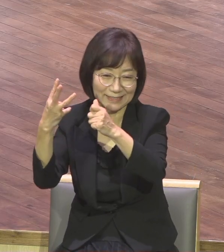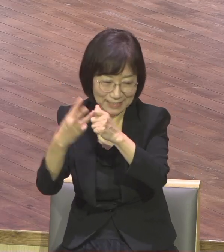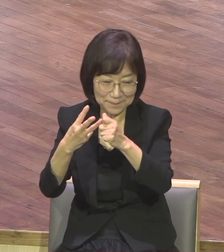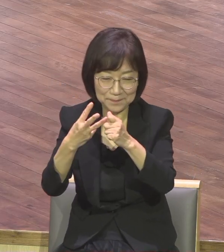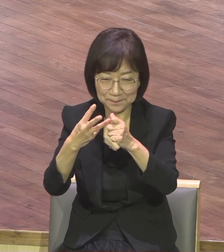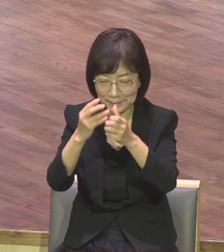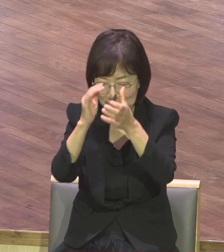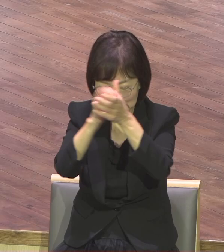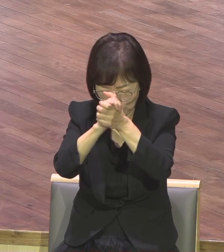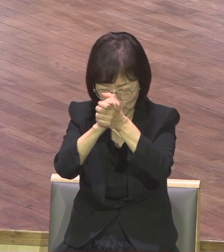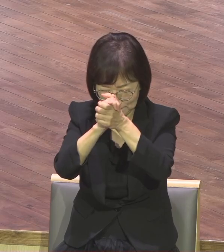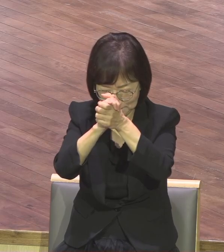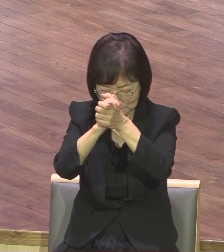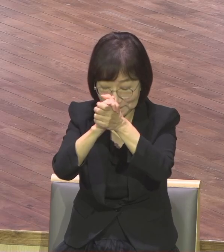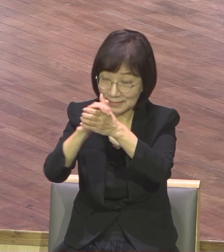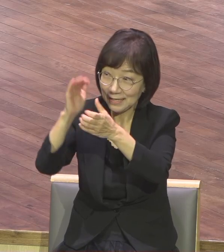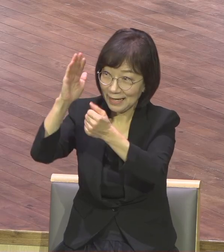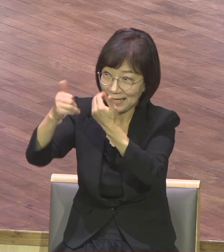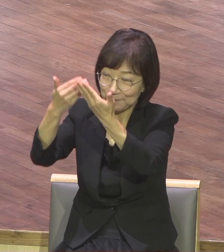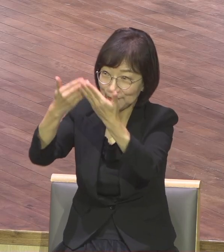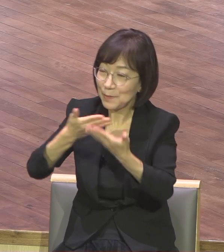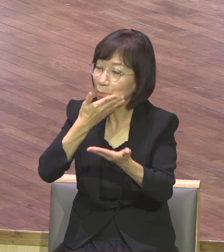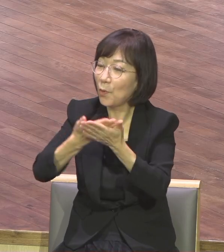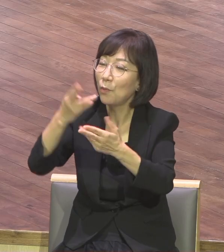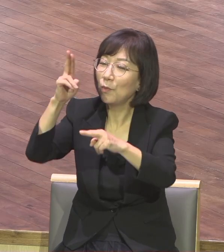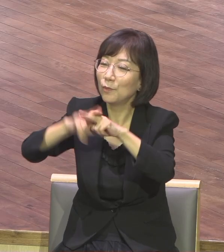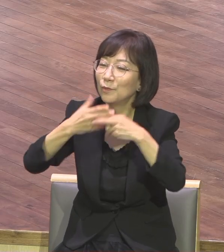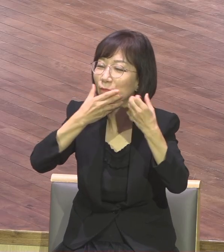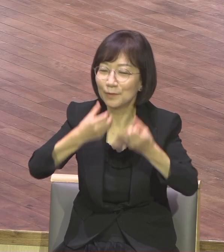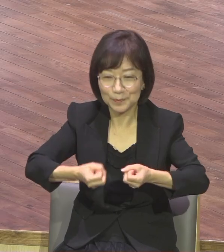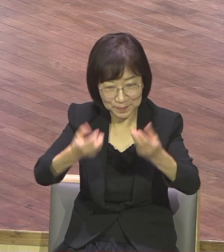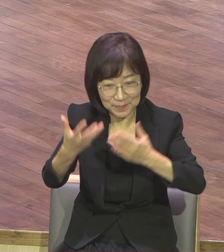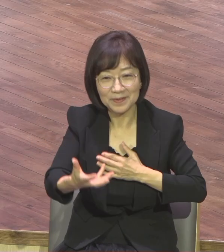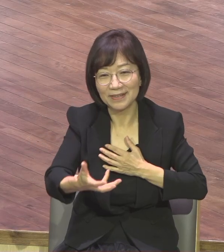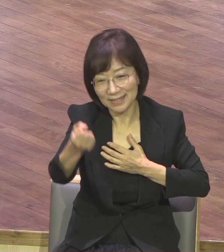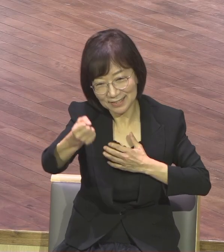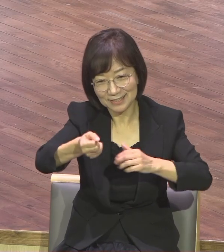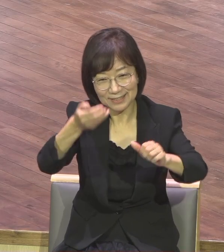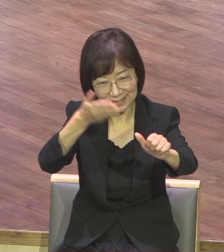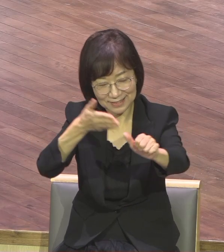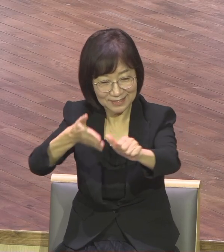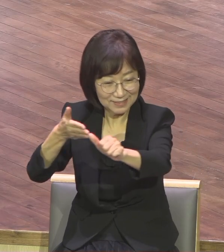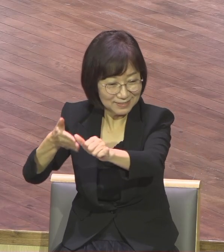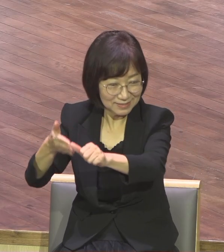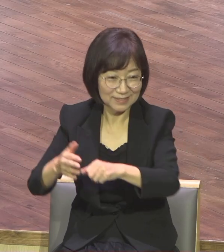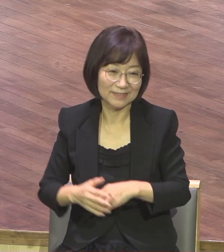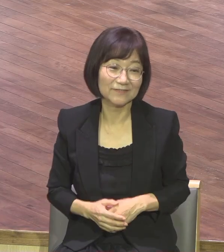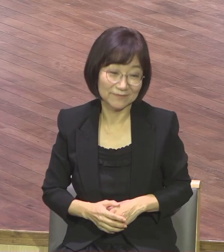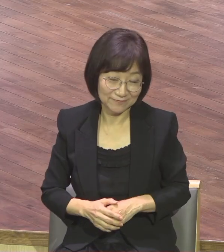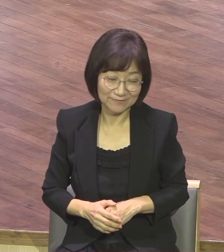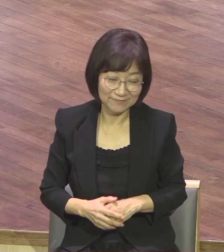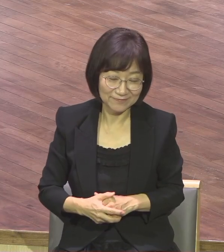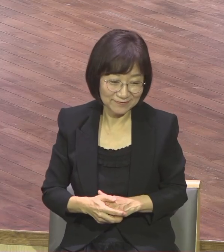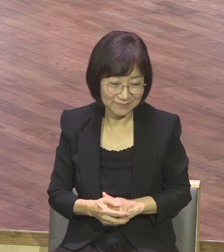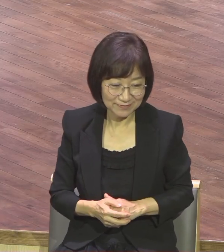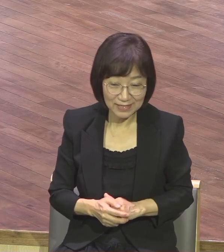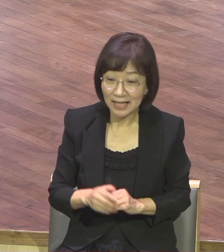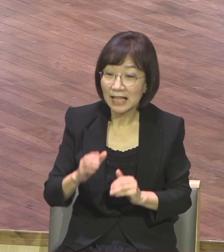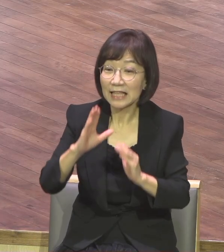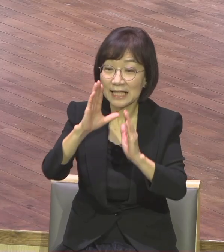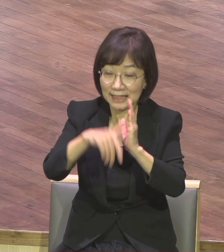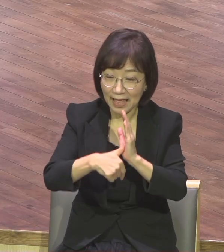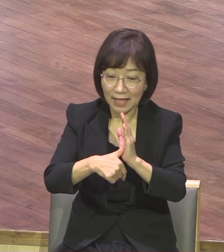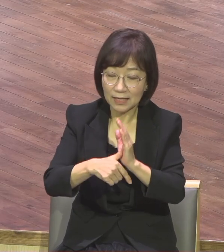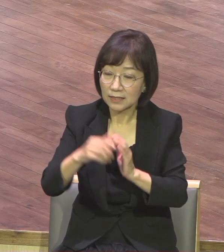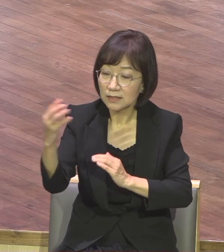축복을 24시 누려라. 여기서 출발됩니다. 보좌의 축복 누려야 돼요. 이렇게 되면 내 안에